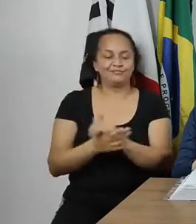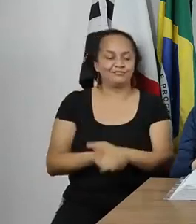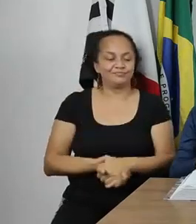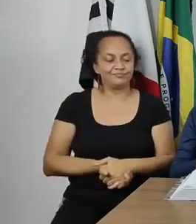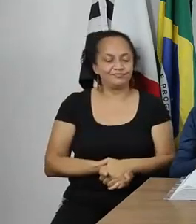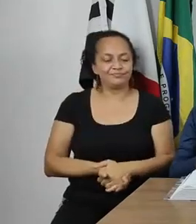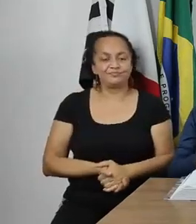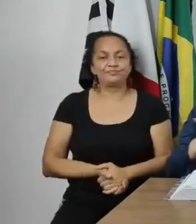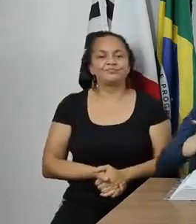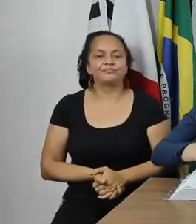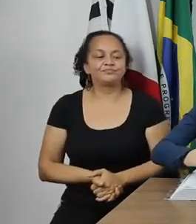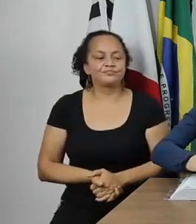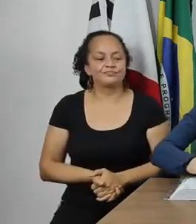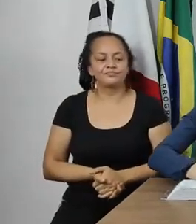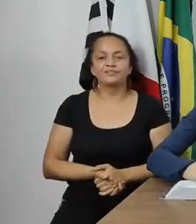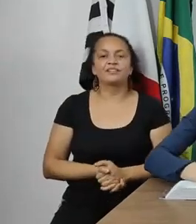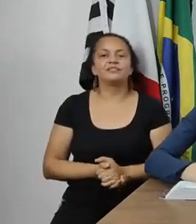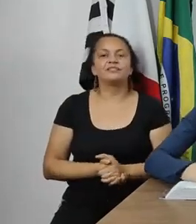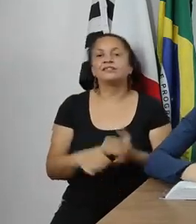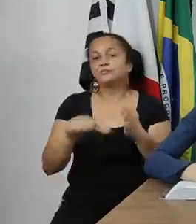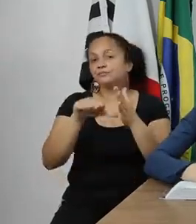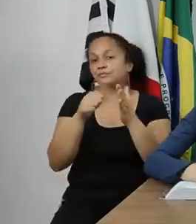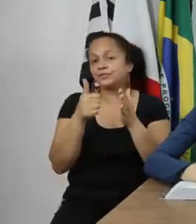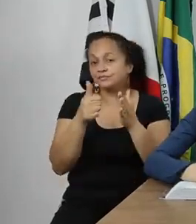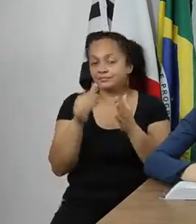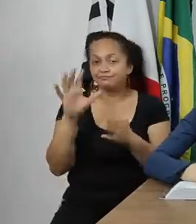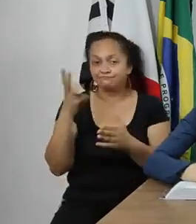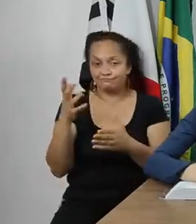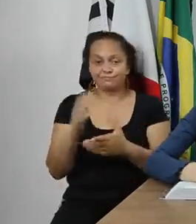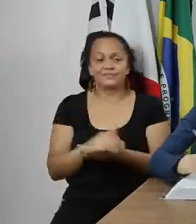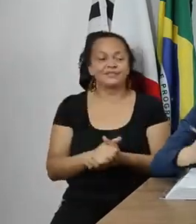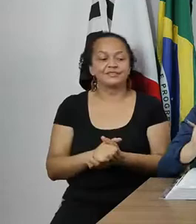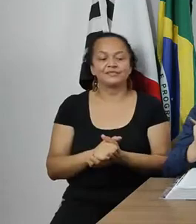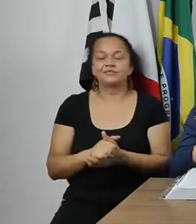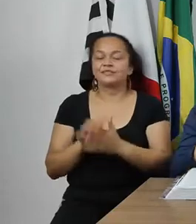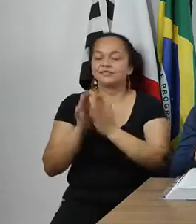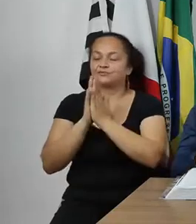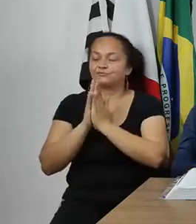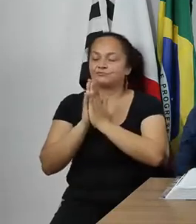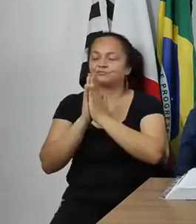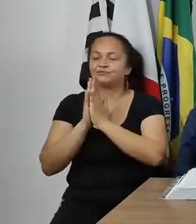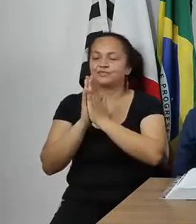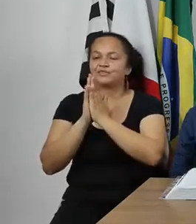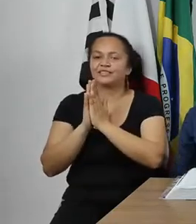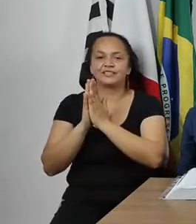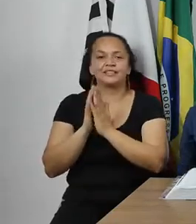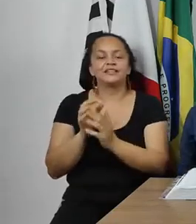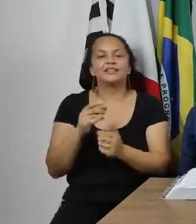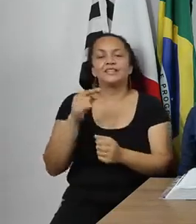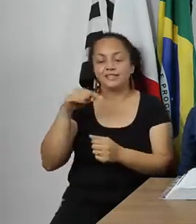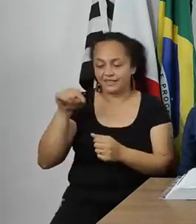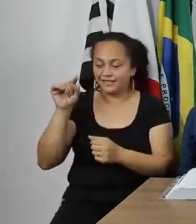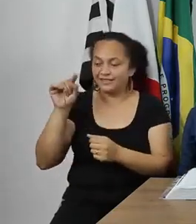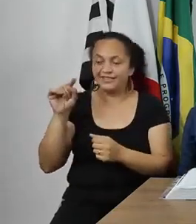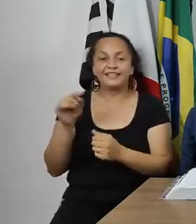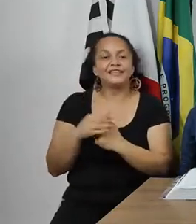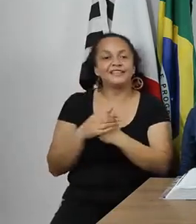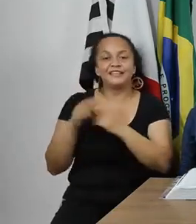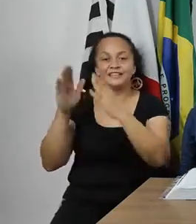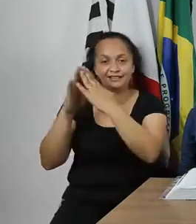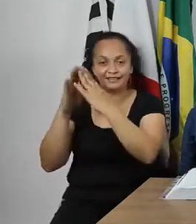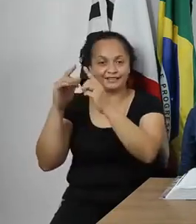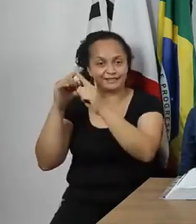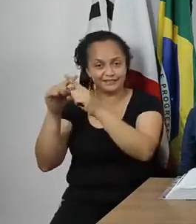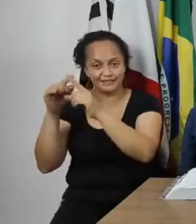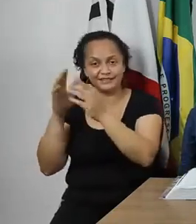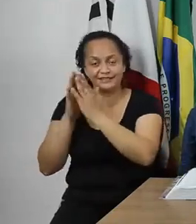como a Tata disse, a primeira coisa que ele fez foi buscar uma direção e uma resposta de Deus através